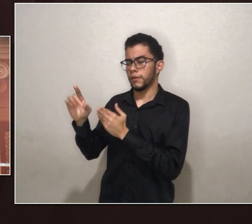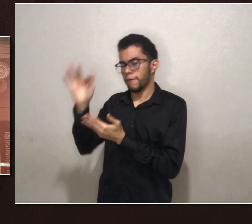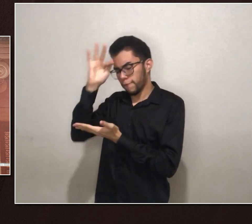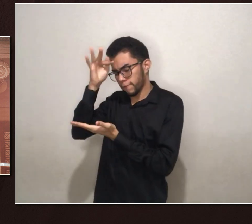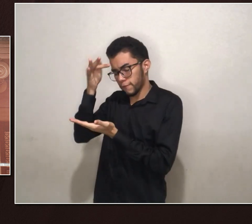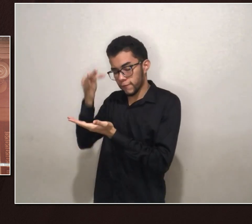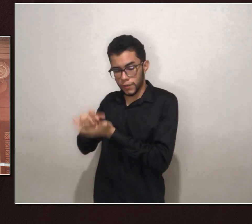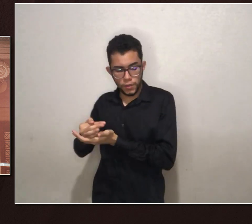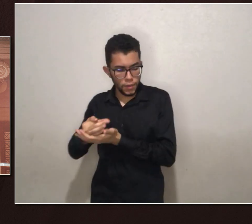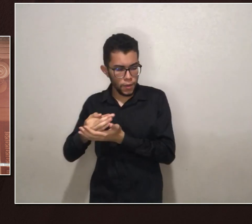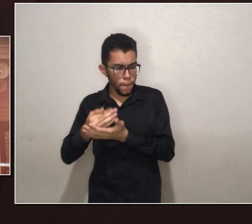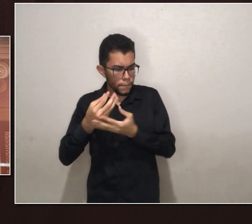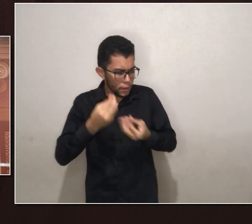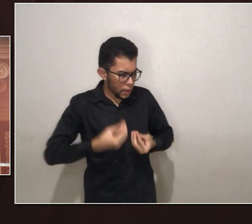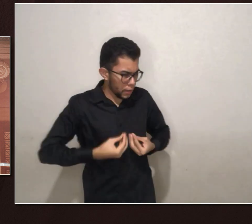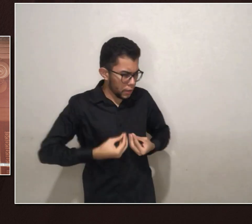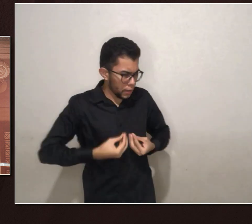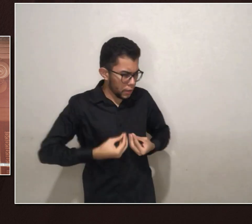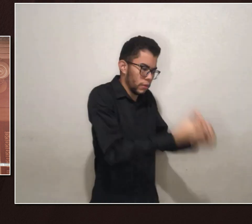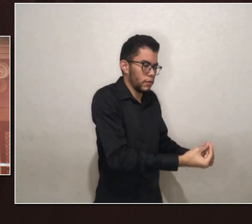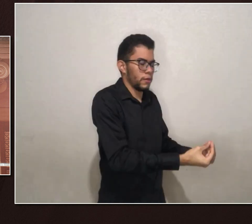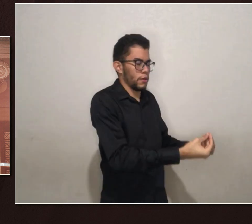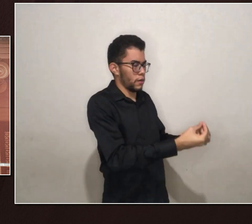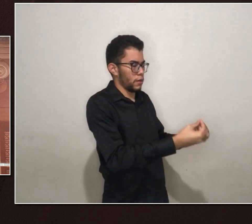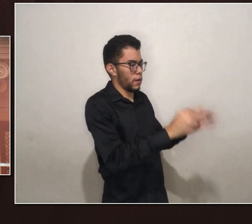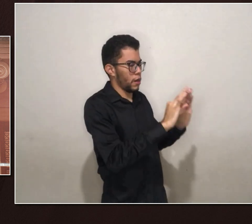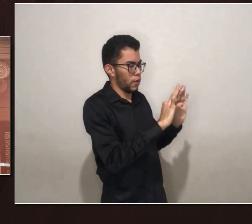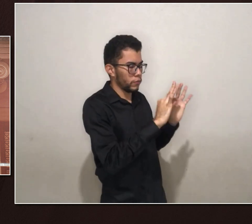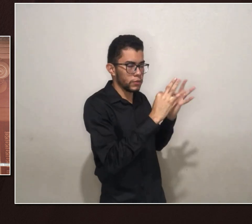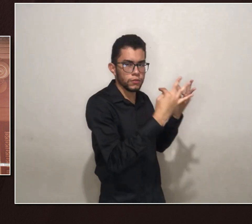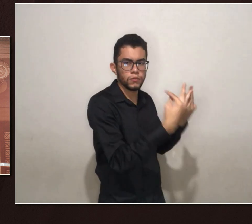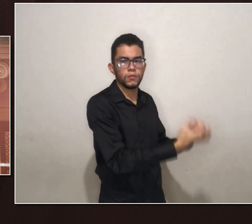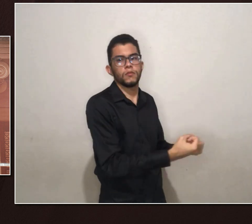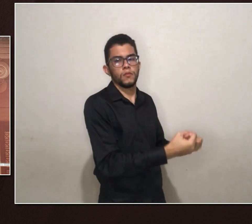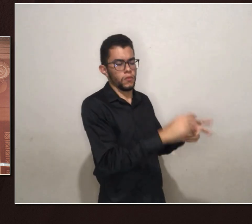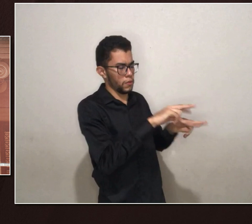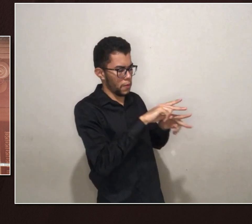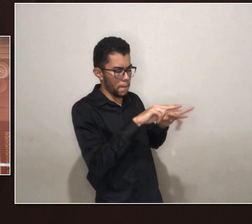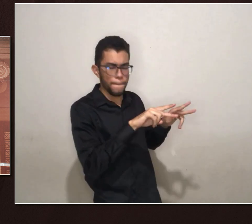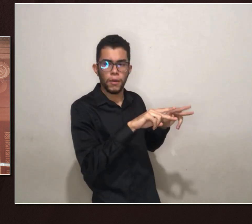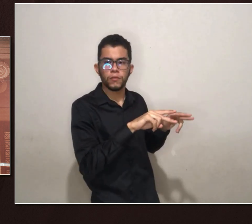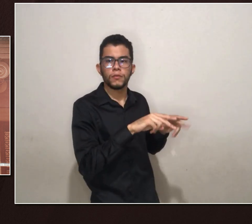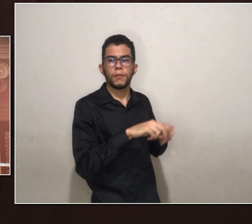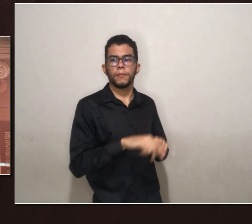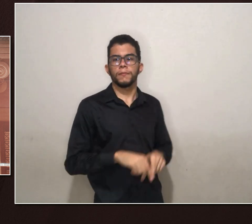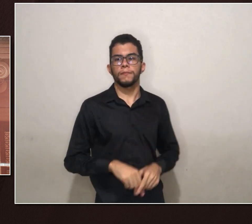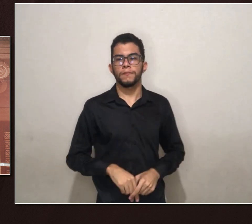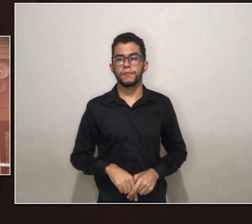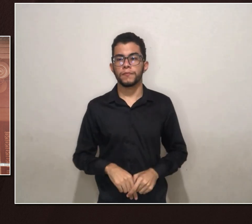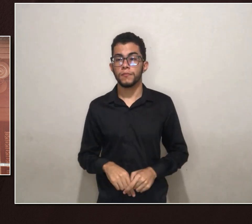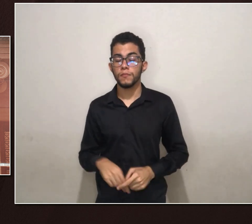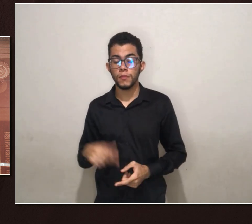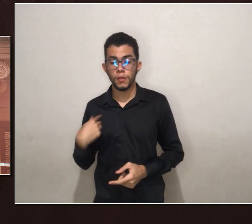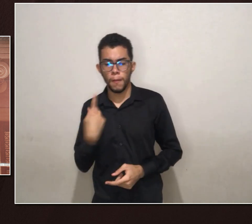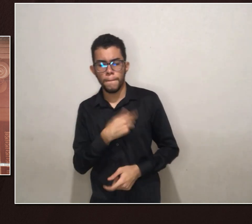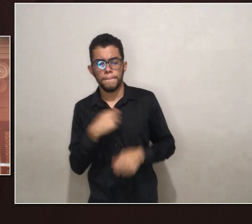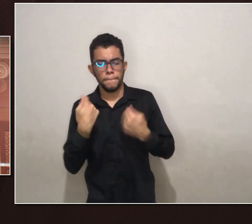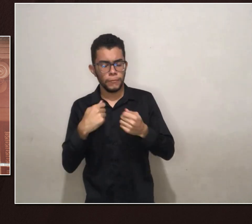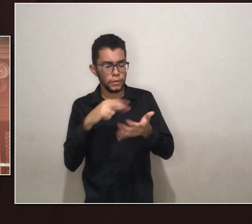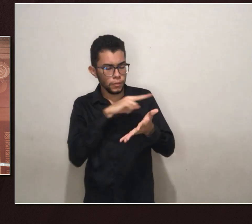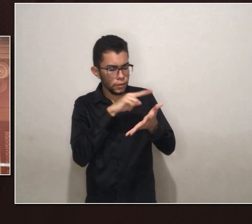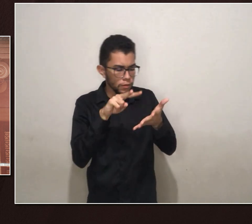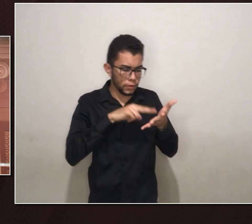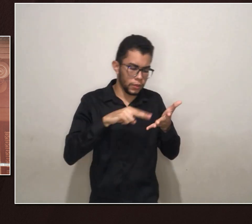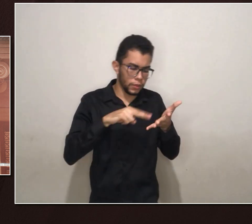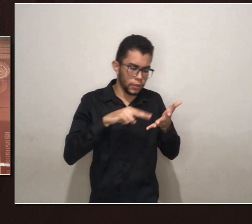leem, são pessoas que ouvem e são pessoas que guardam, né, a profecia e as palavras,